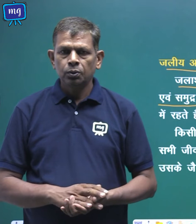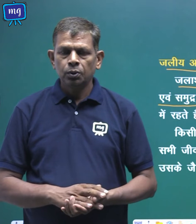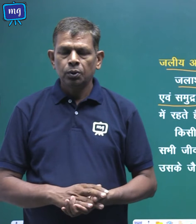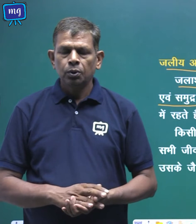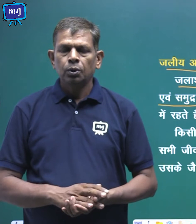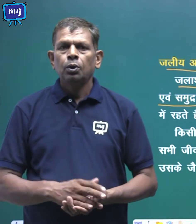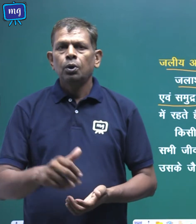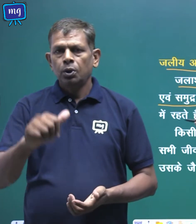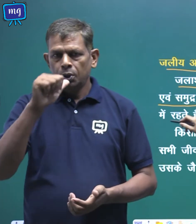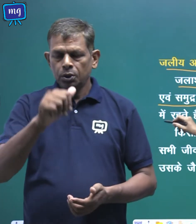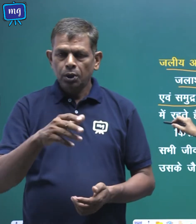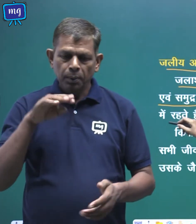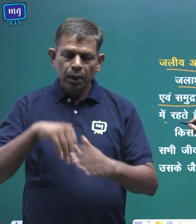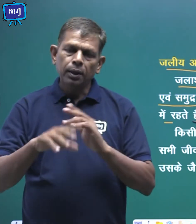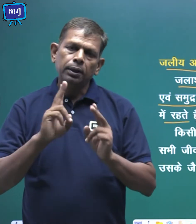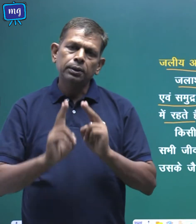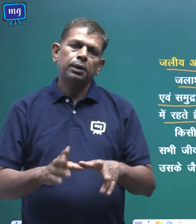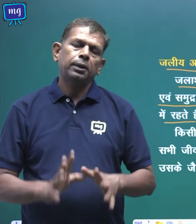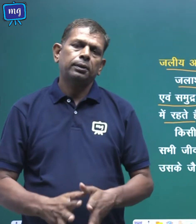जल में रहते हैं,